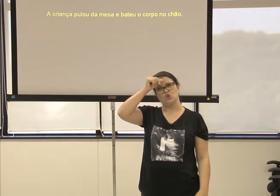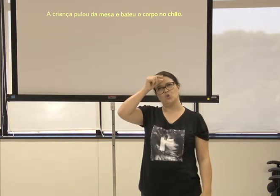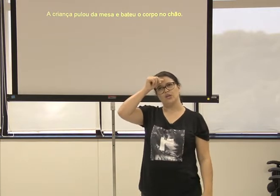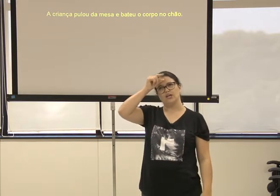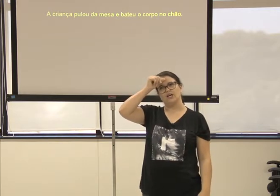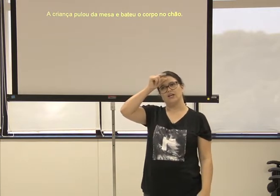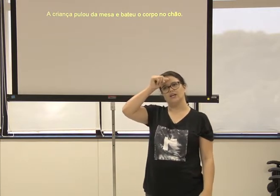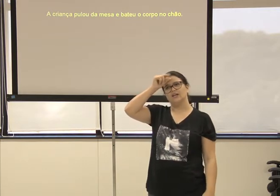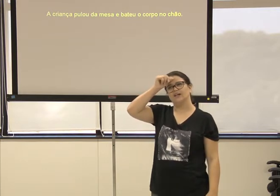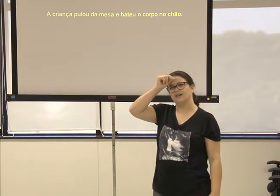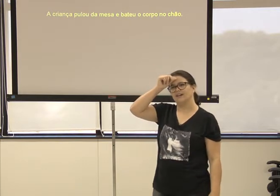Turquia.